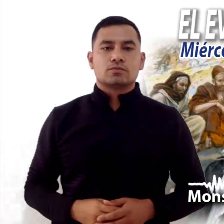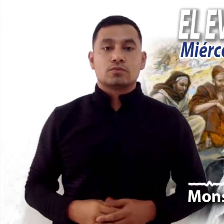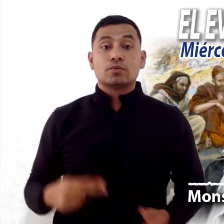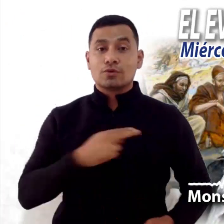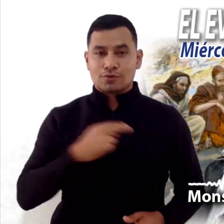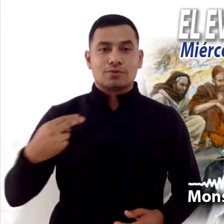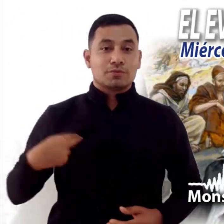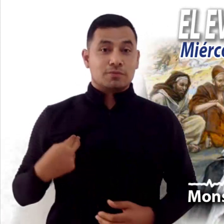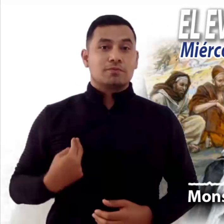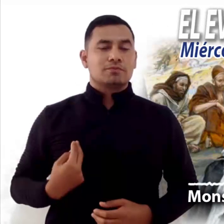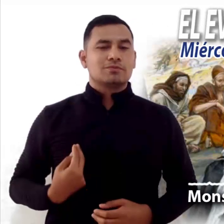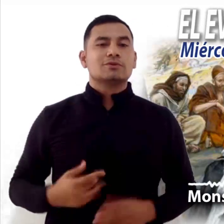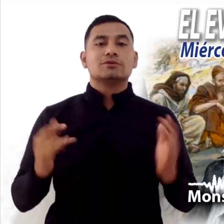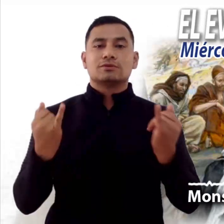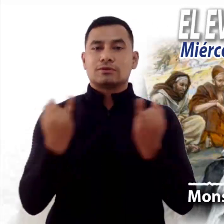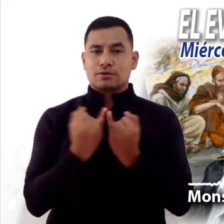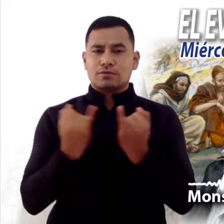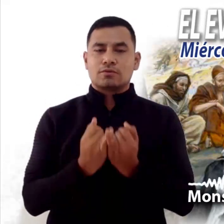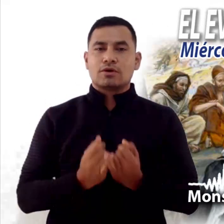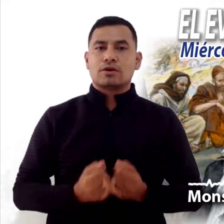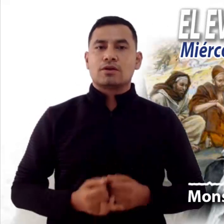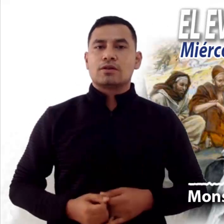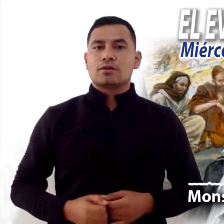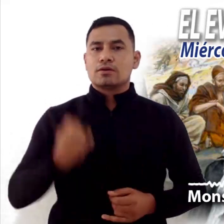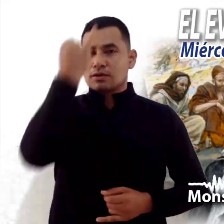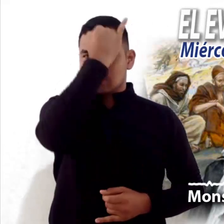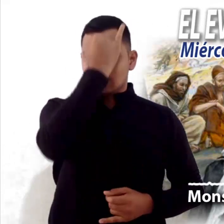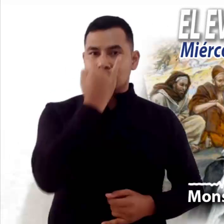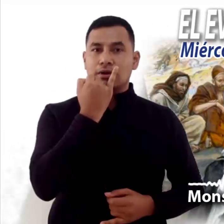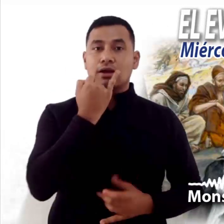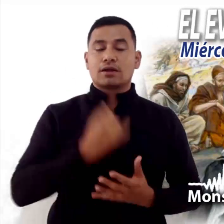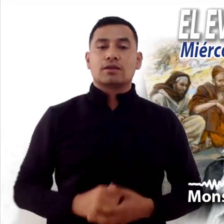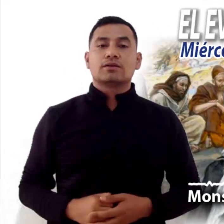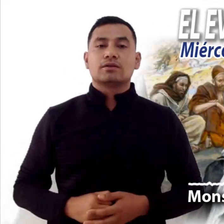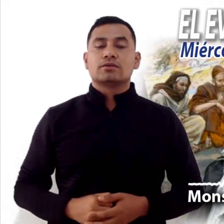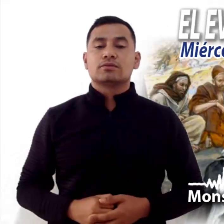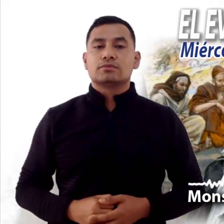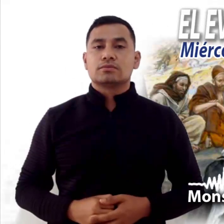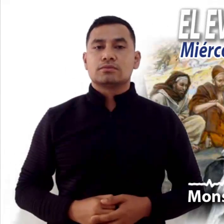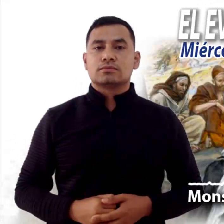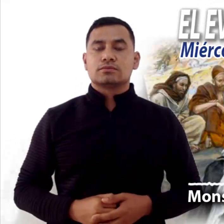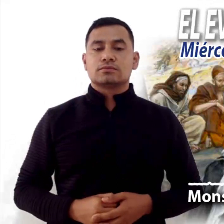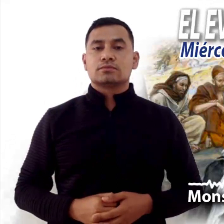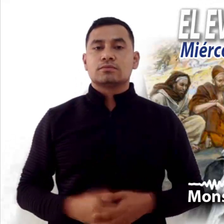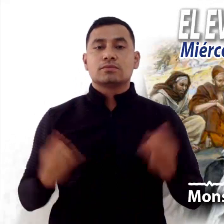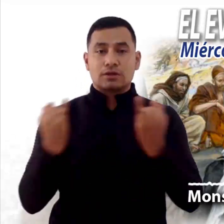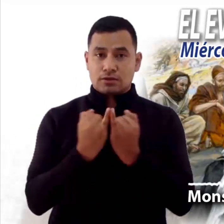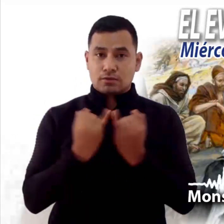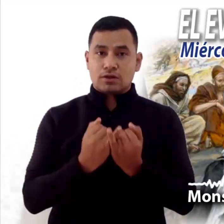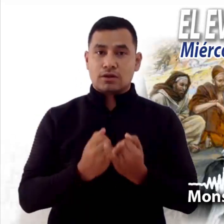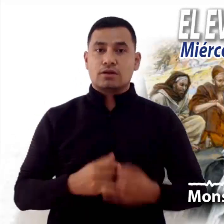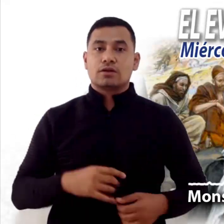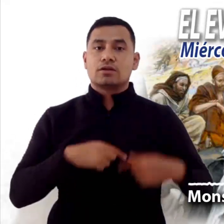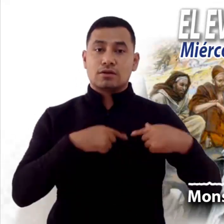felicidad, pero ¿eso es lo que hay en tu corazón? Para los fariseos eran la apariencia de